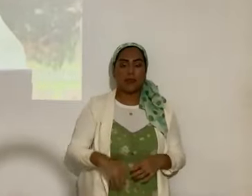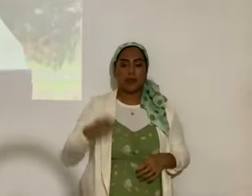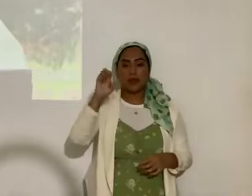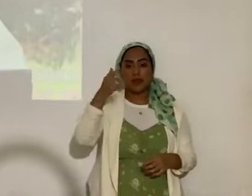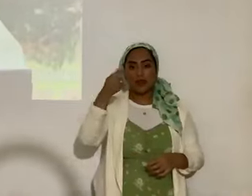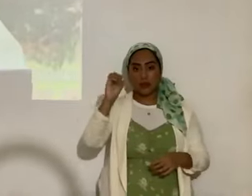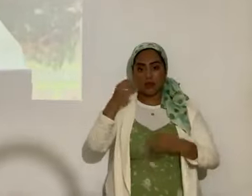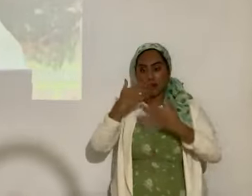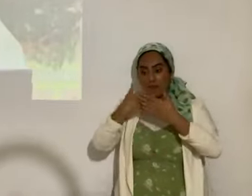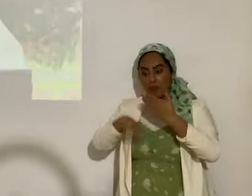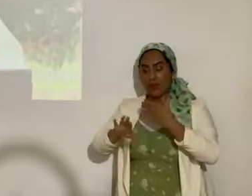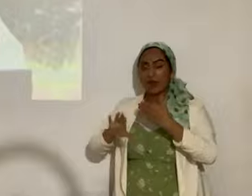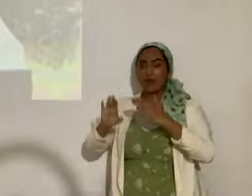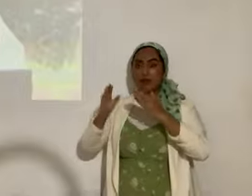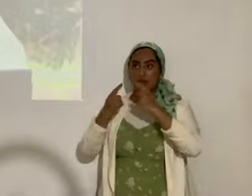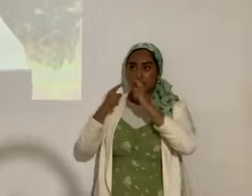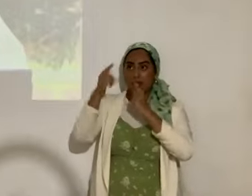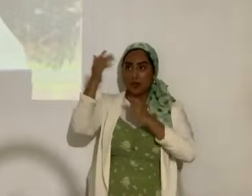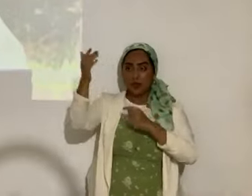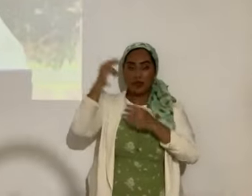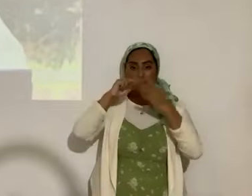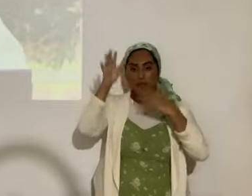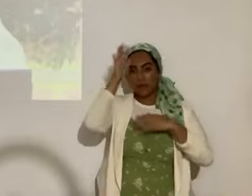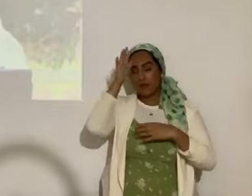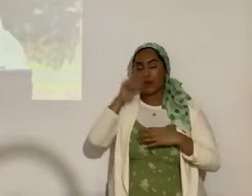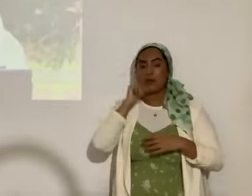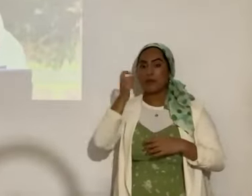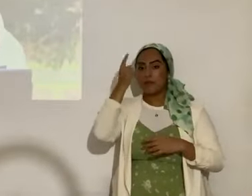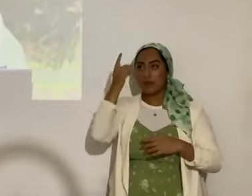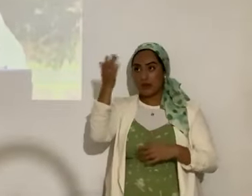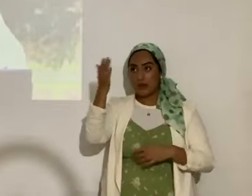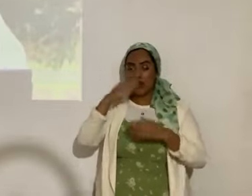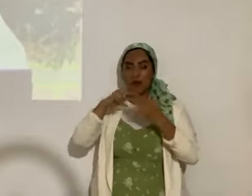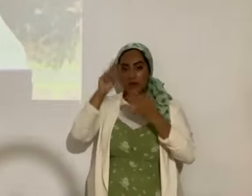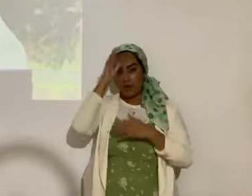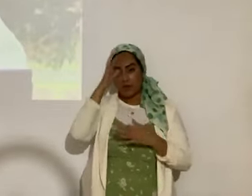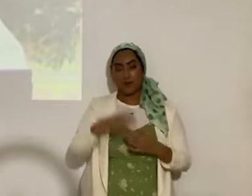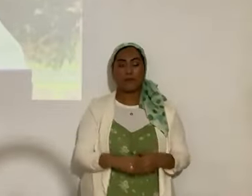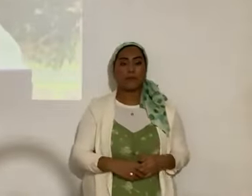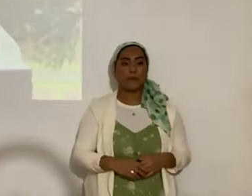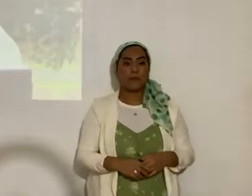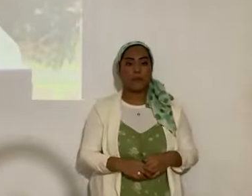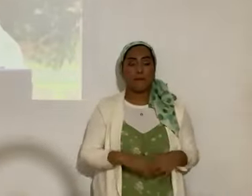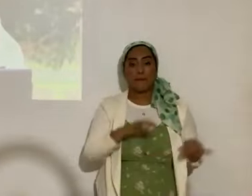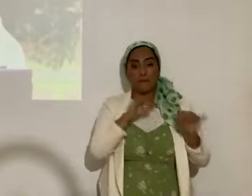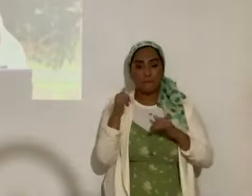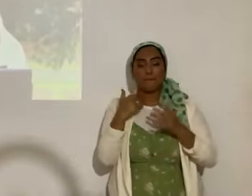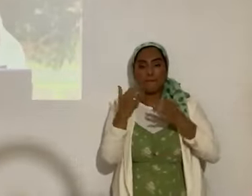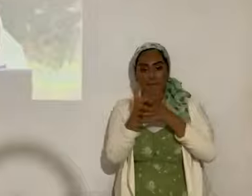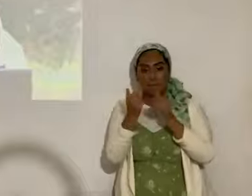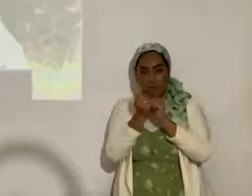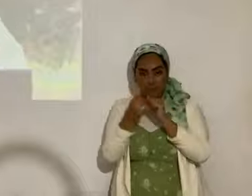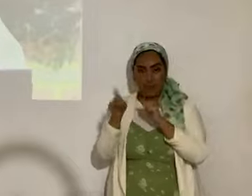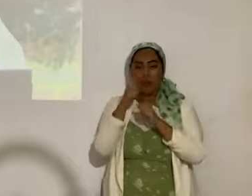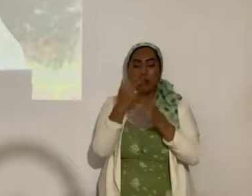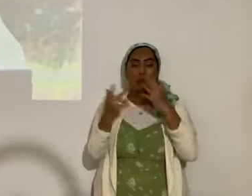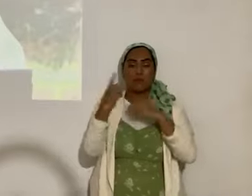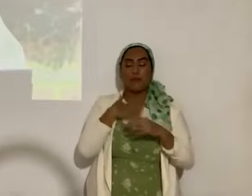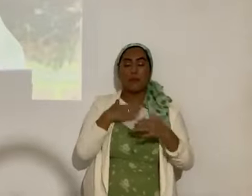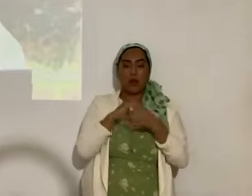ego nace por negar al todopoderoso el no reconocer al creador y bueno Yo también quisiera yo compartirles algo